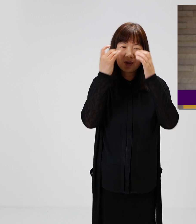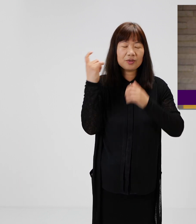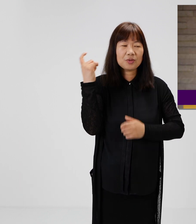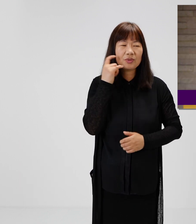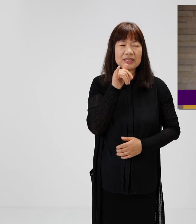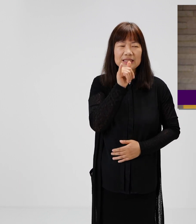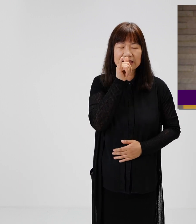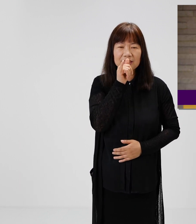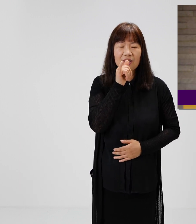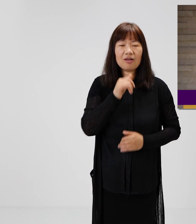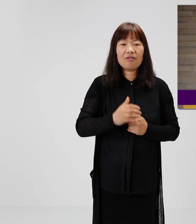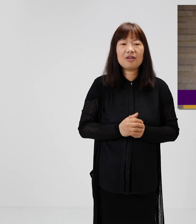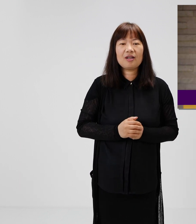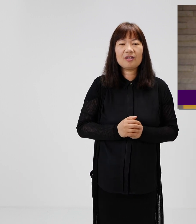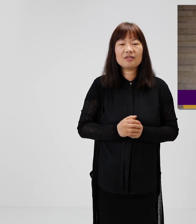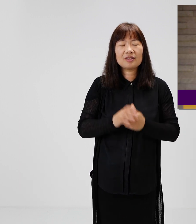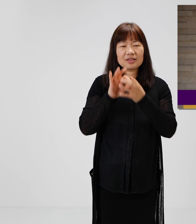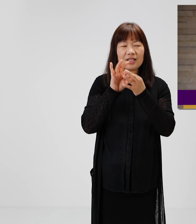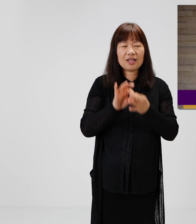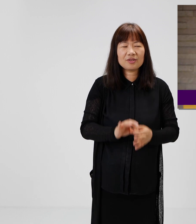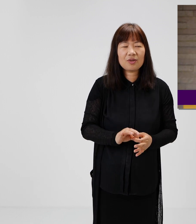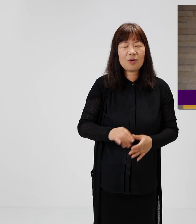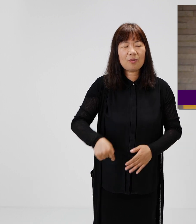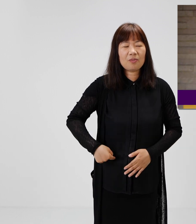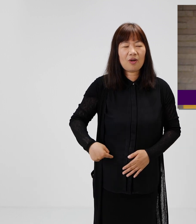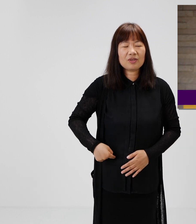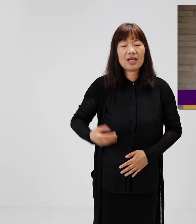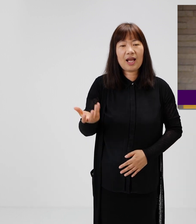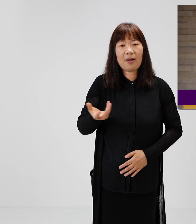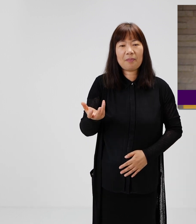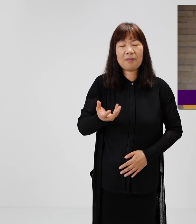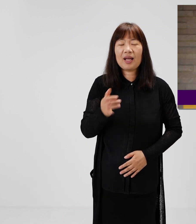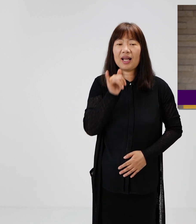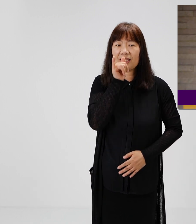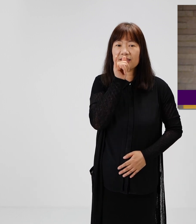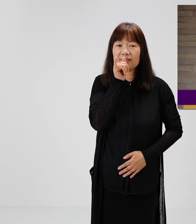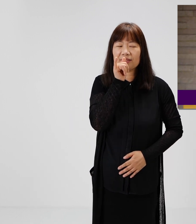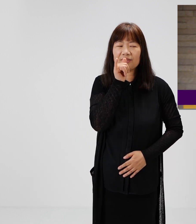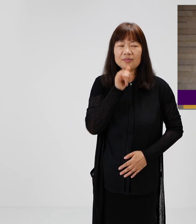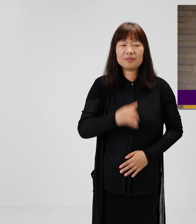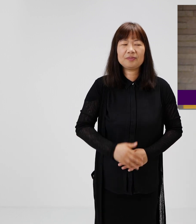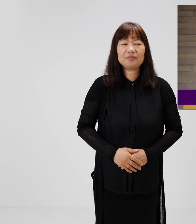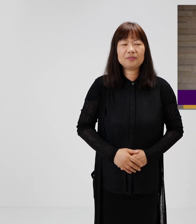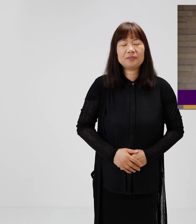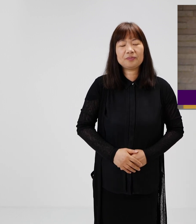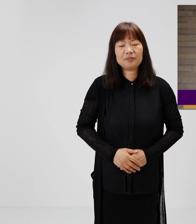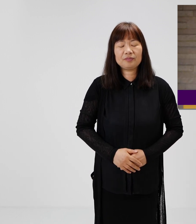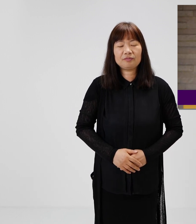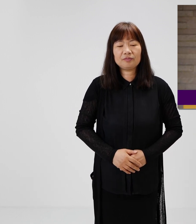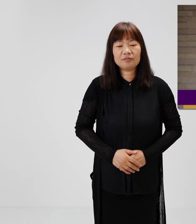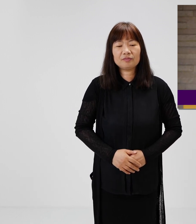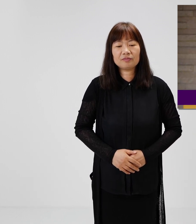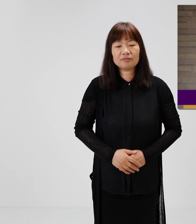소식을 들었다거나 내내 그게 이제 머리를 지배하고 마음을 정서적으로 지배해버리면